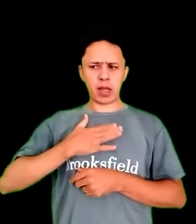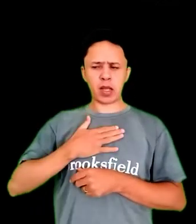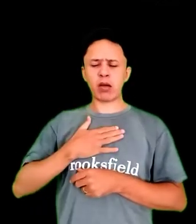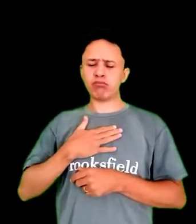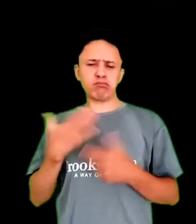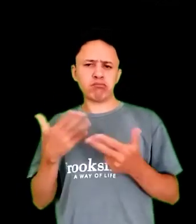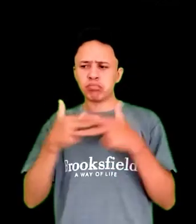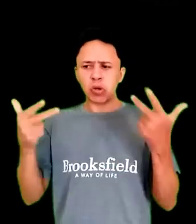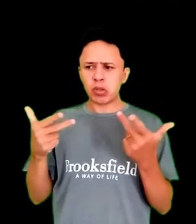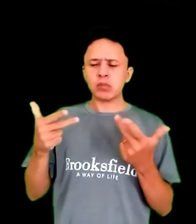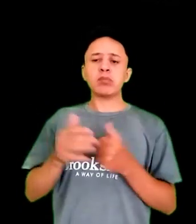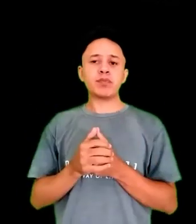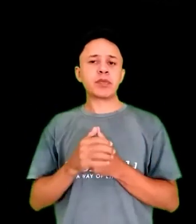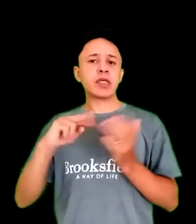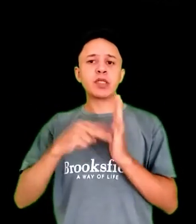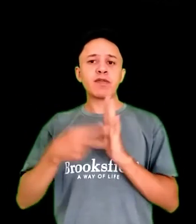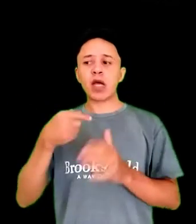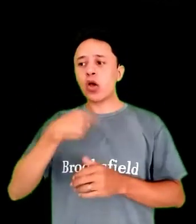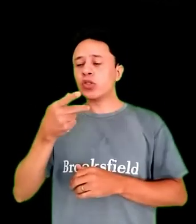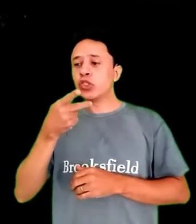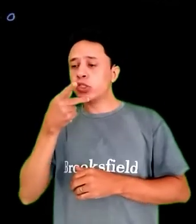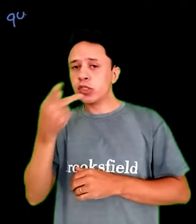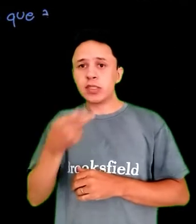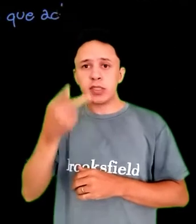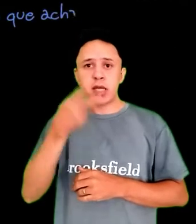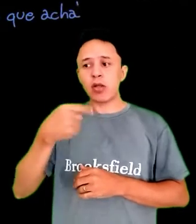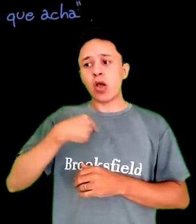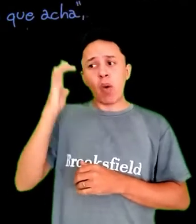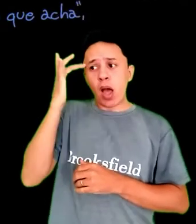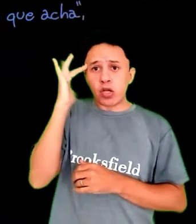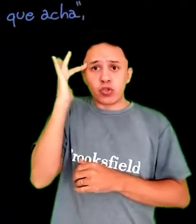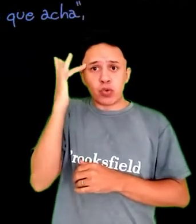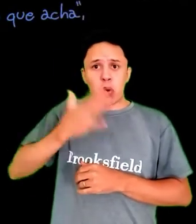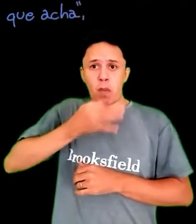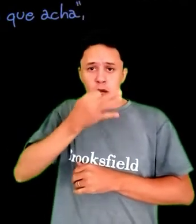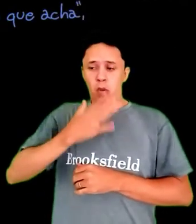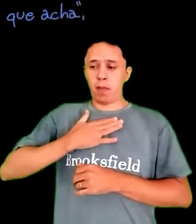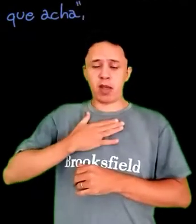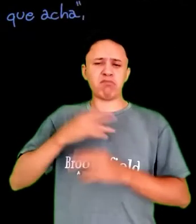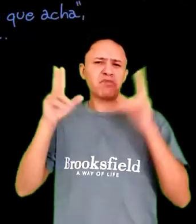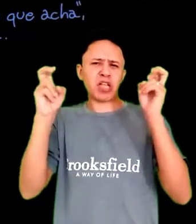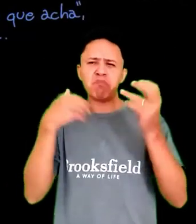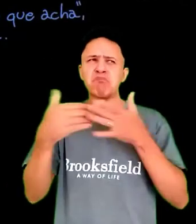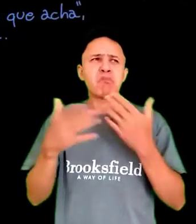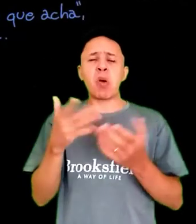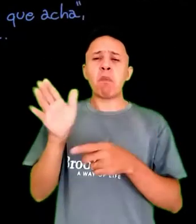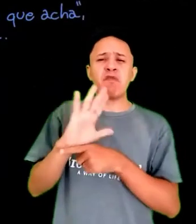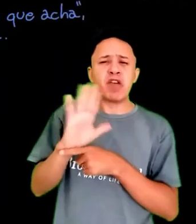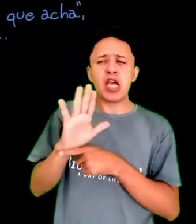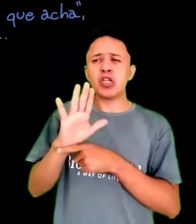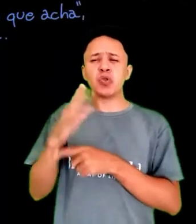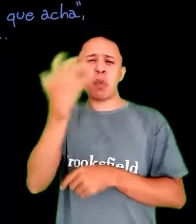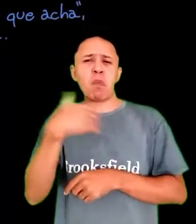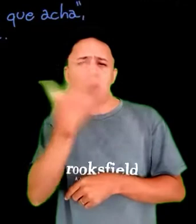minha opinião sobre alguma coisa, significa que eu estou dizendo o que eu acho sobre aquilo, seja qual for o tema, uma música,